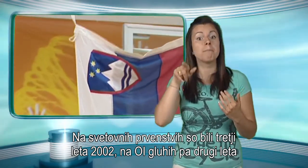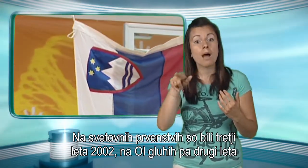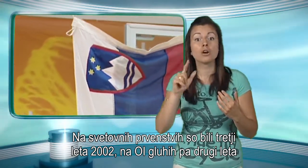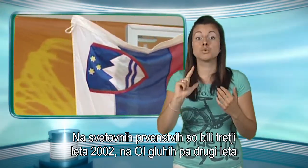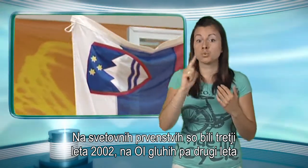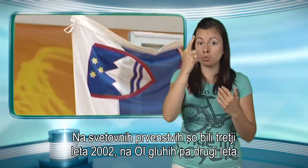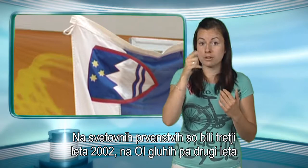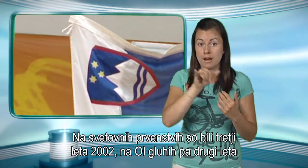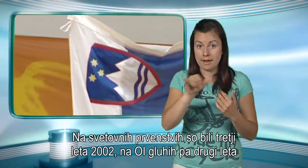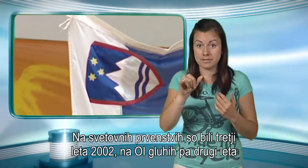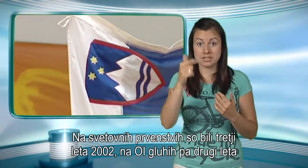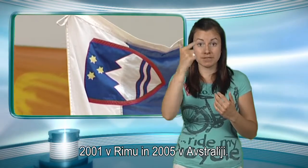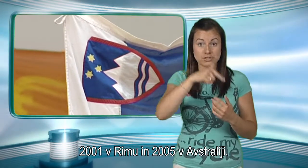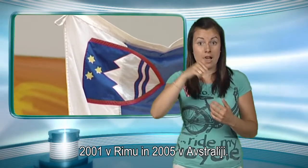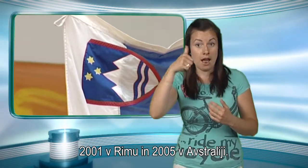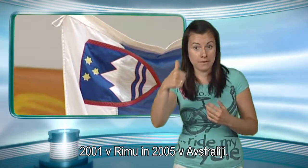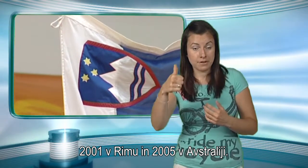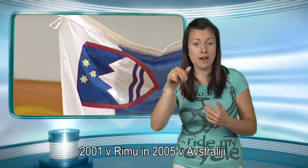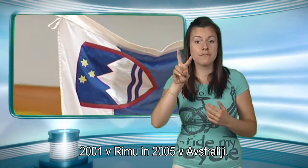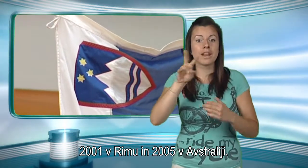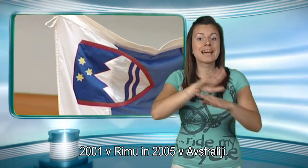in 2005 v Avstraliji.